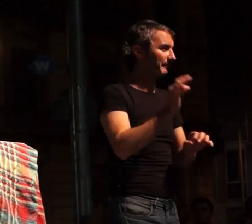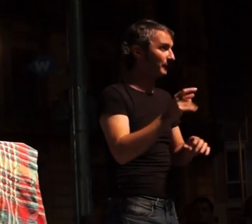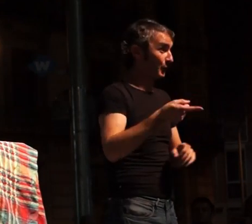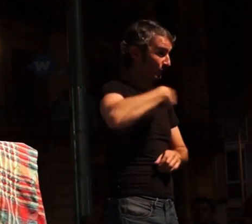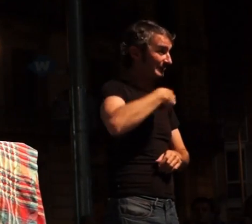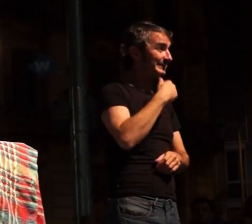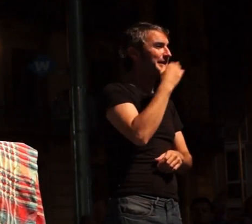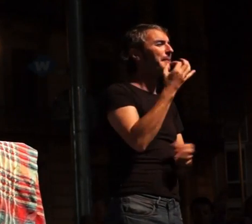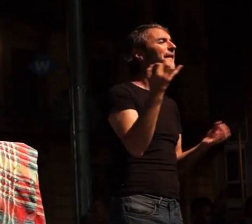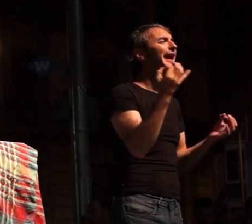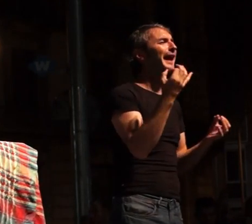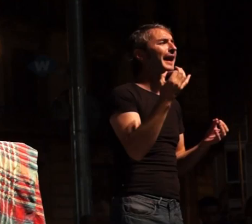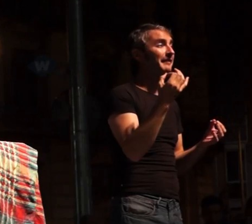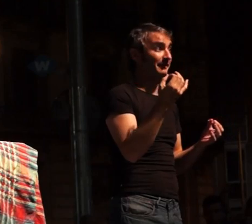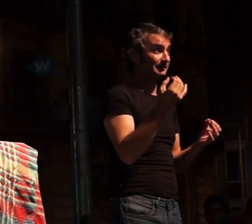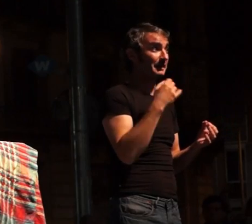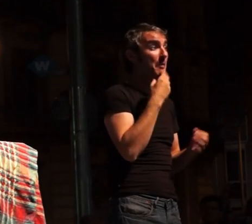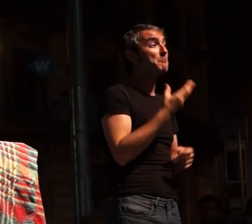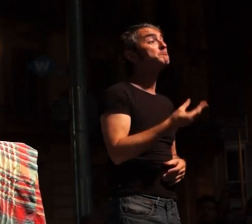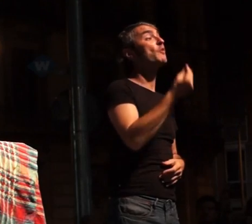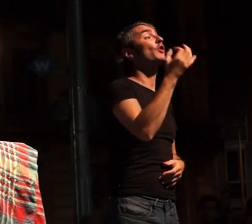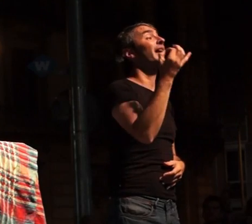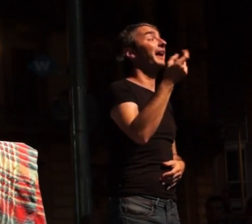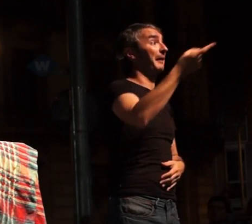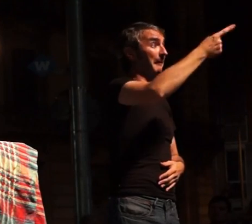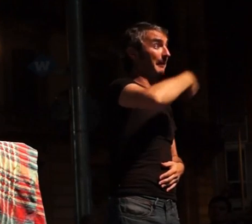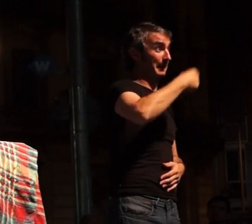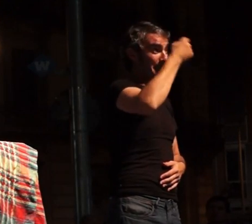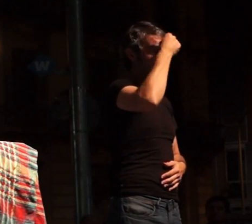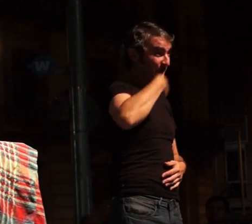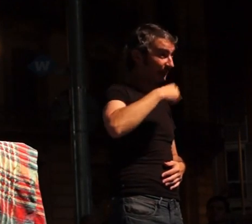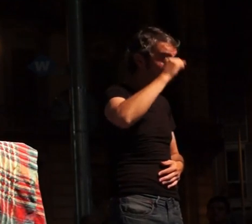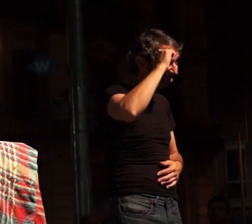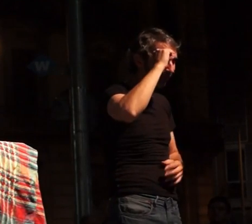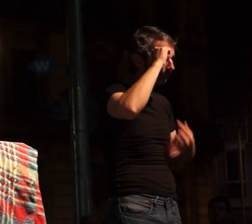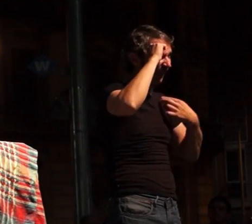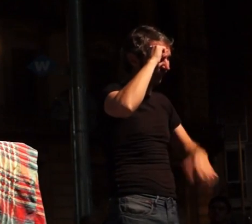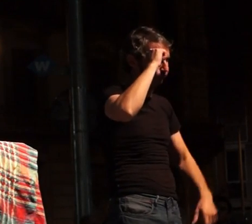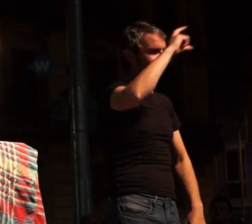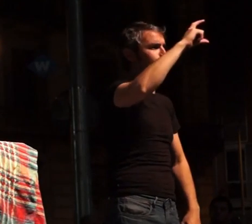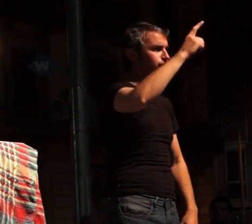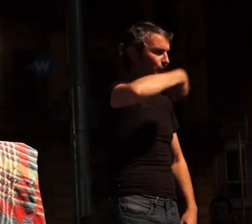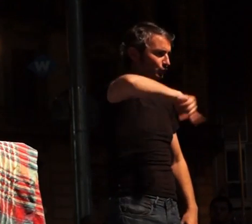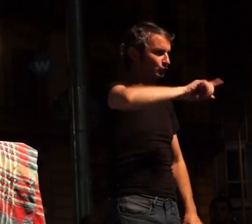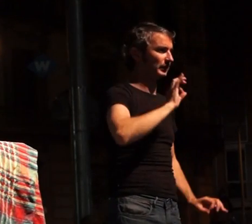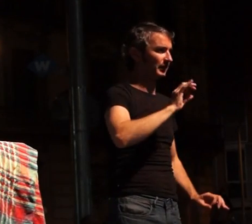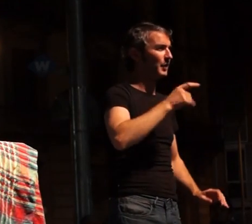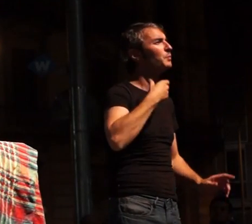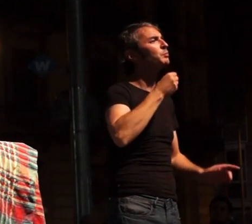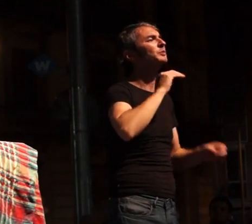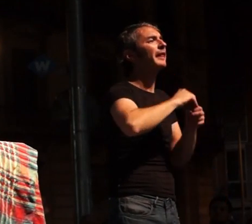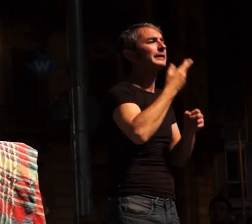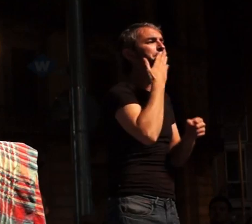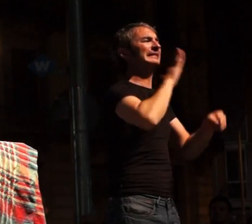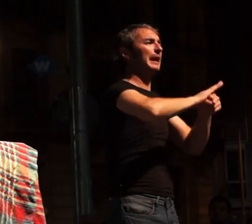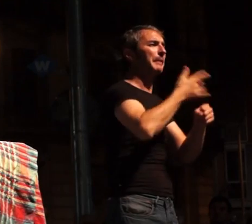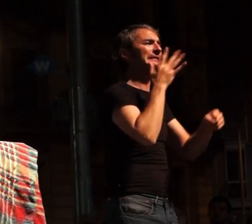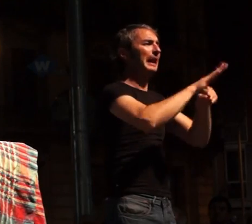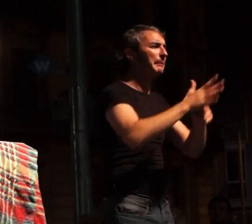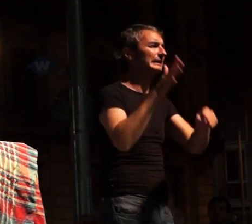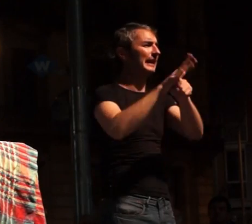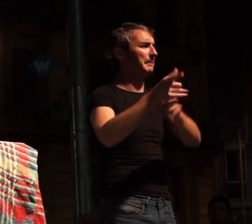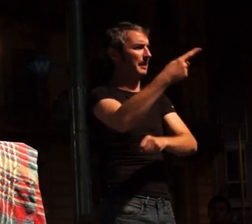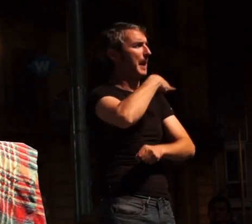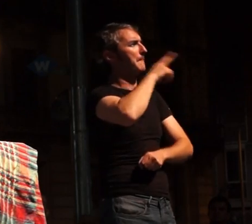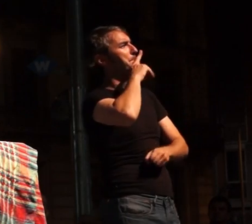sabem bastant més del que alguns volen fer creure. Per això ens apaguen, per això ens silencien,